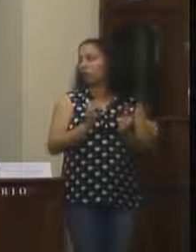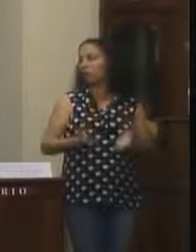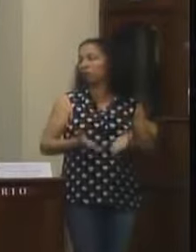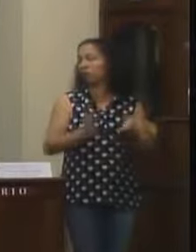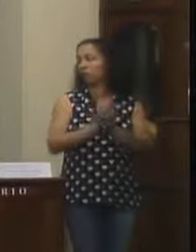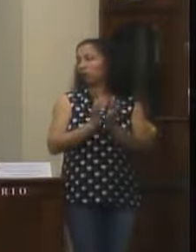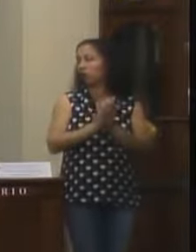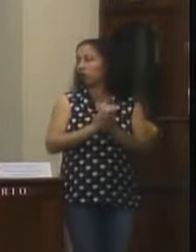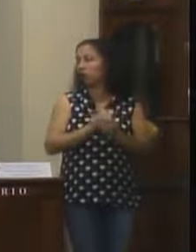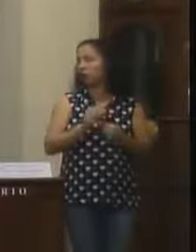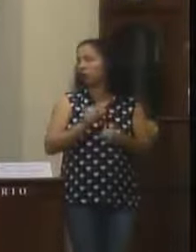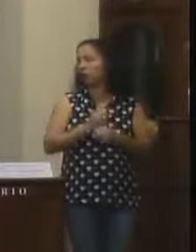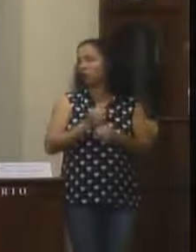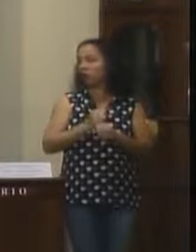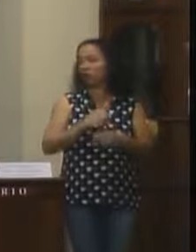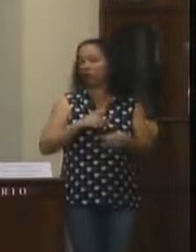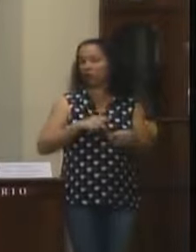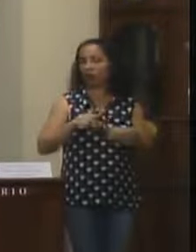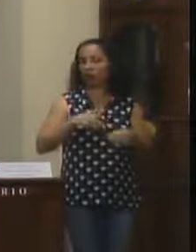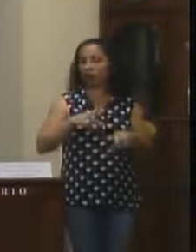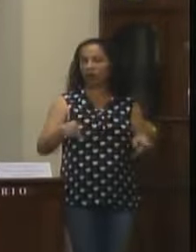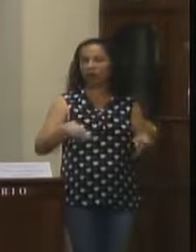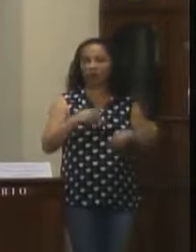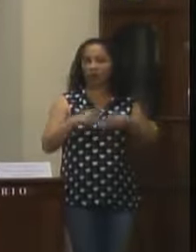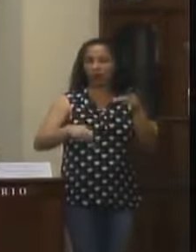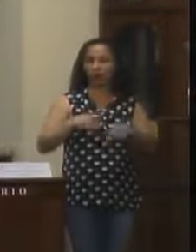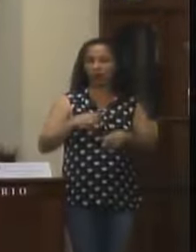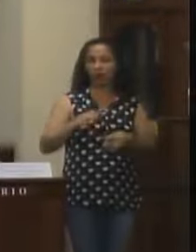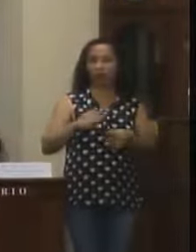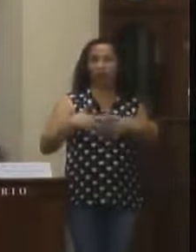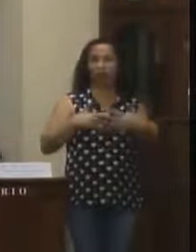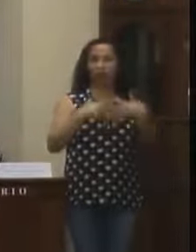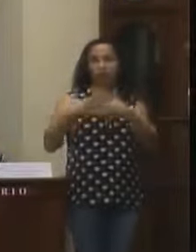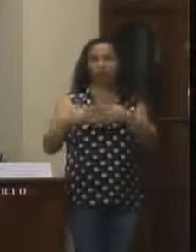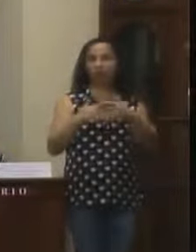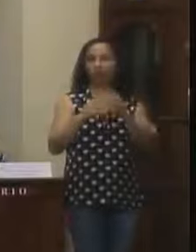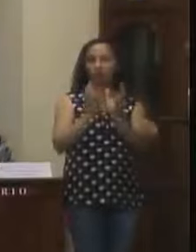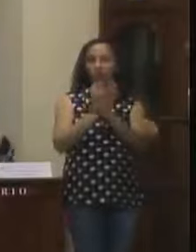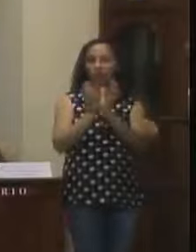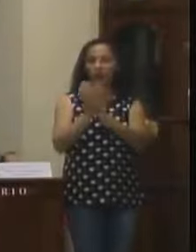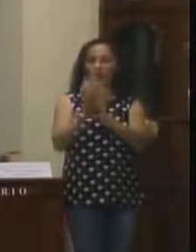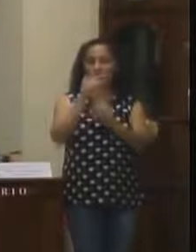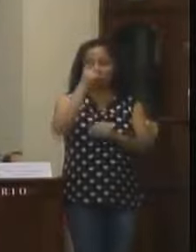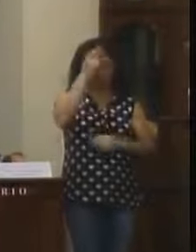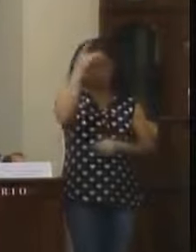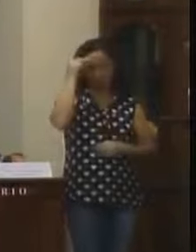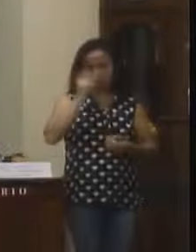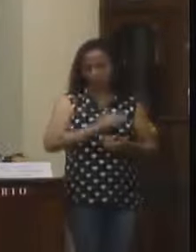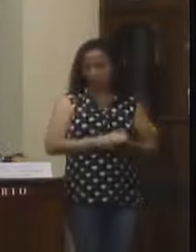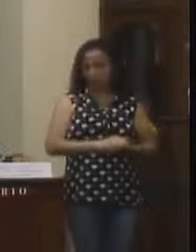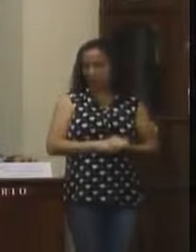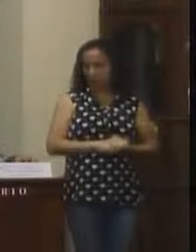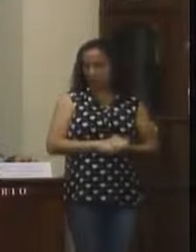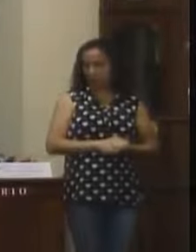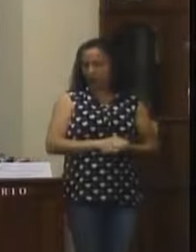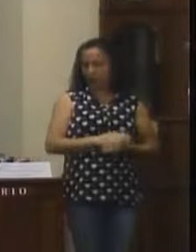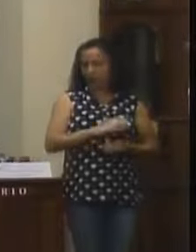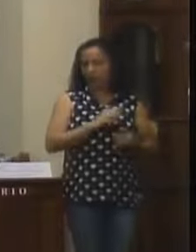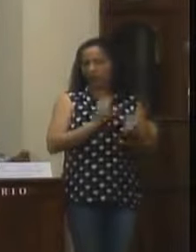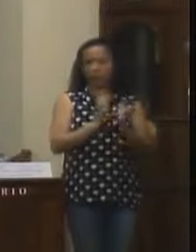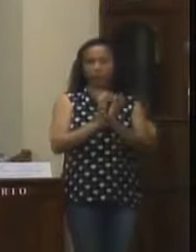Encaminhar para a Comissão de Obras, Serviço Público e Transporte Coletivos. Parecer da Comissão de Justiça e Redação, projeto de lei ordinária número